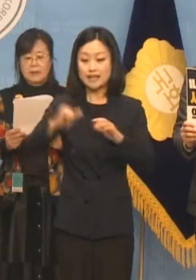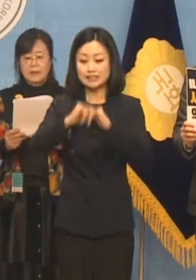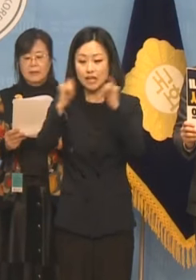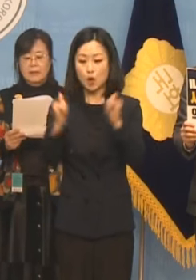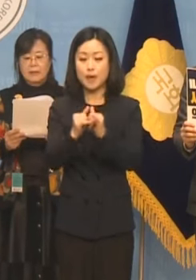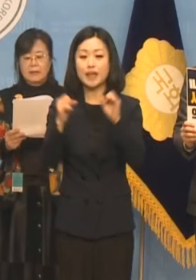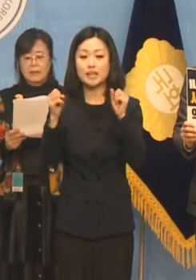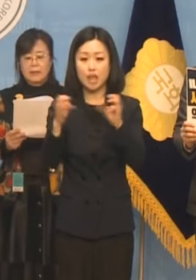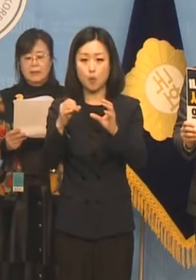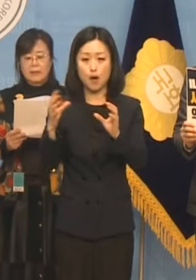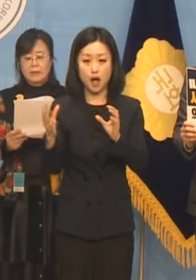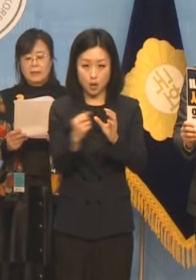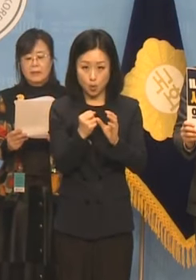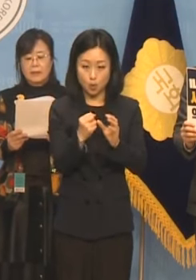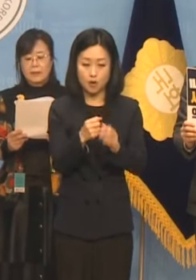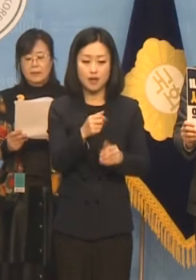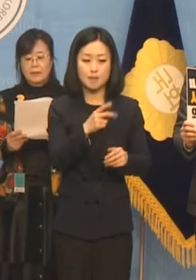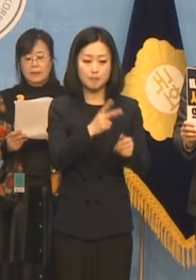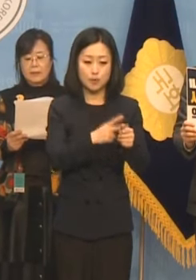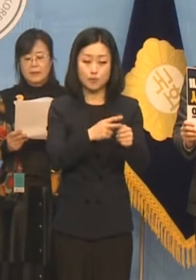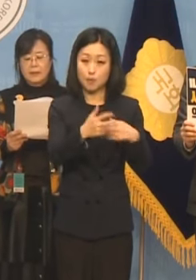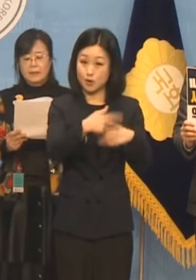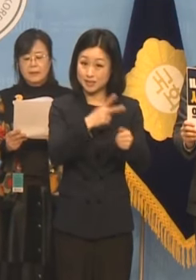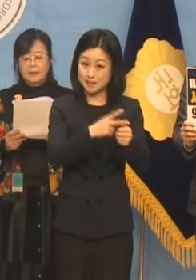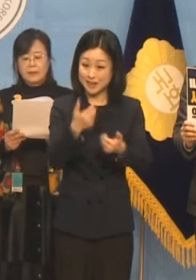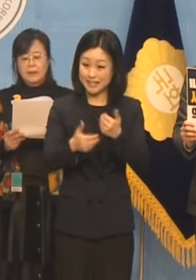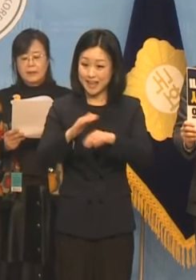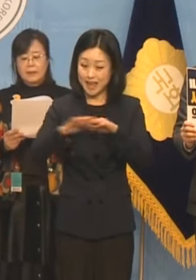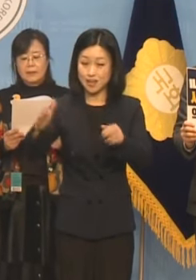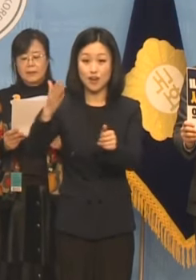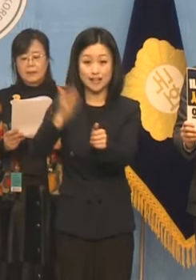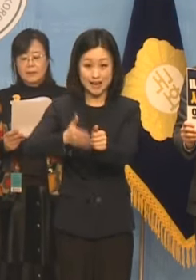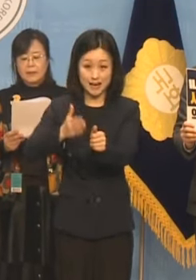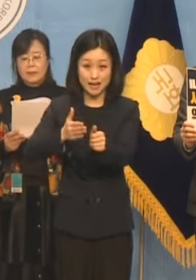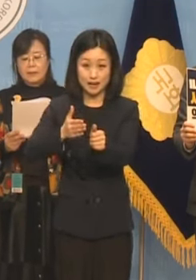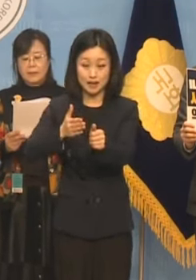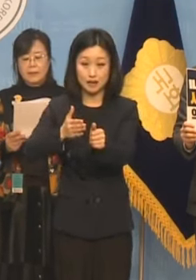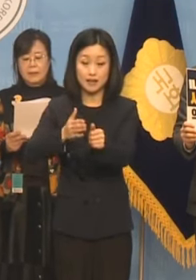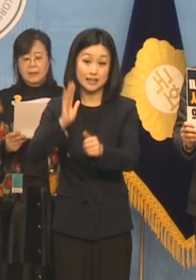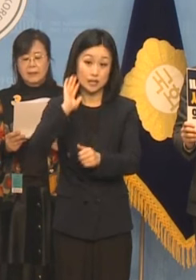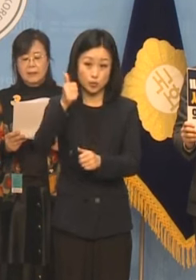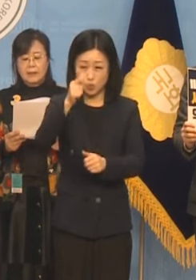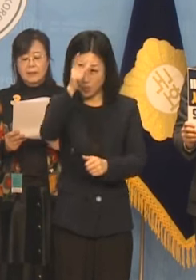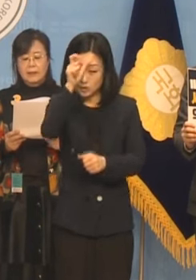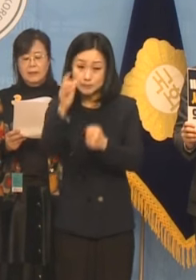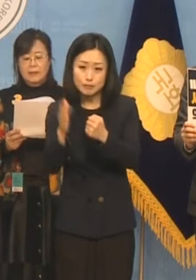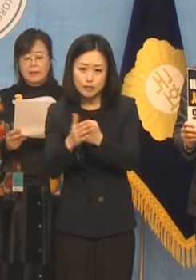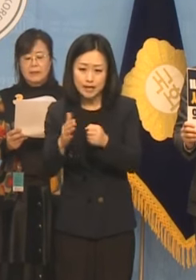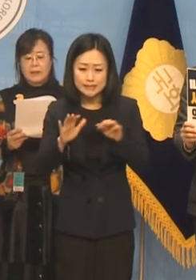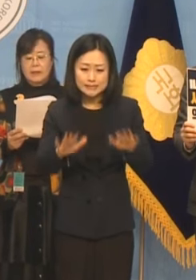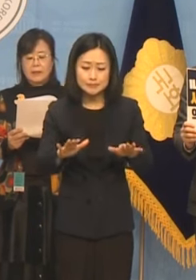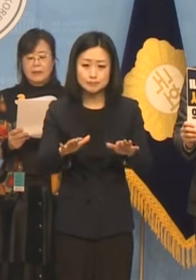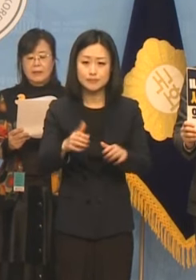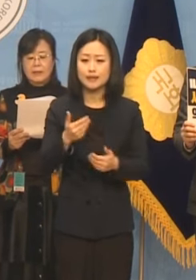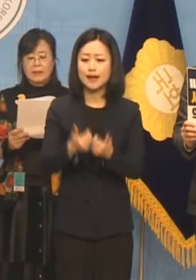대화로 해결할 것을 우선 주문했습니다. 윤석열 대통령의 아집으로 벌어지고 있는